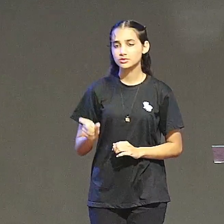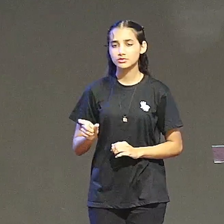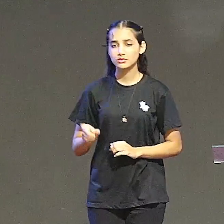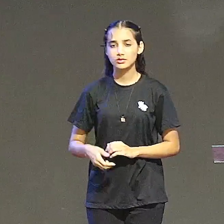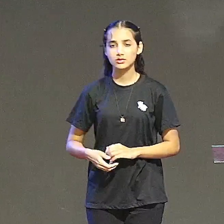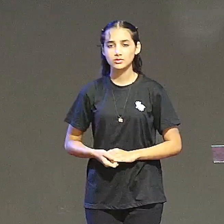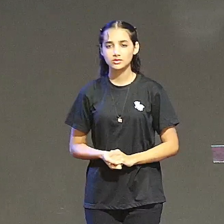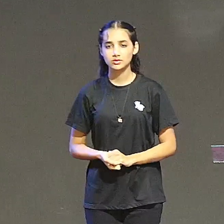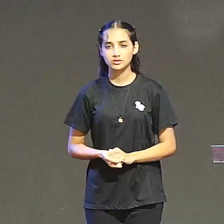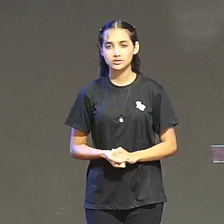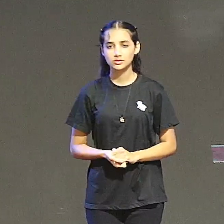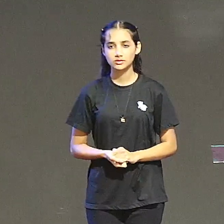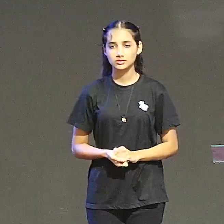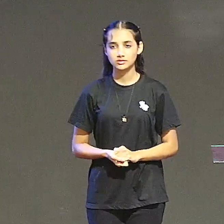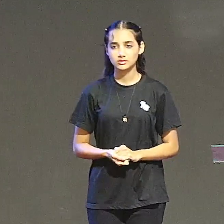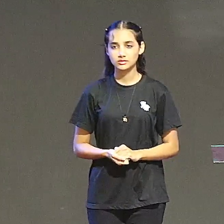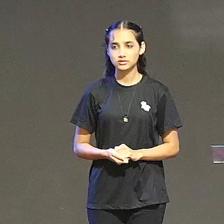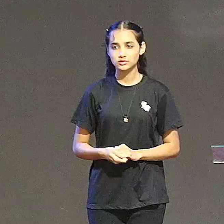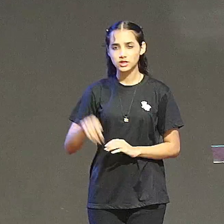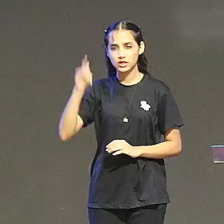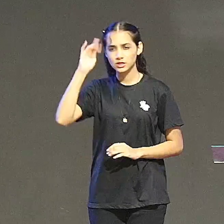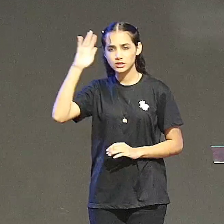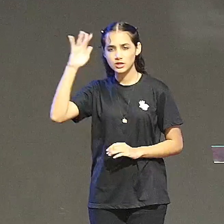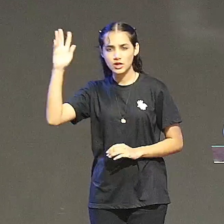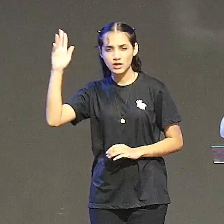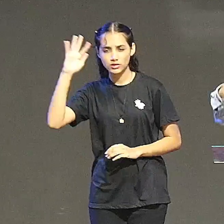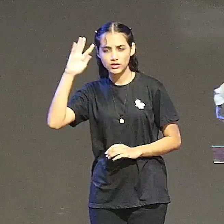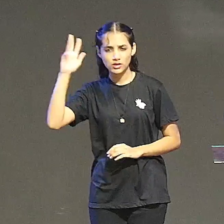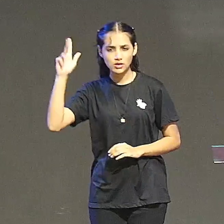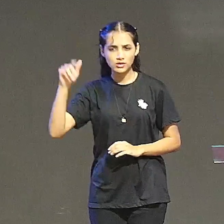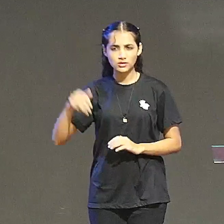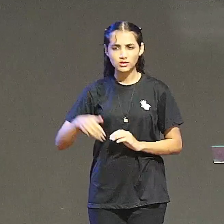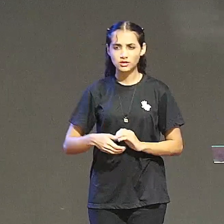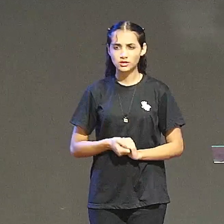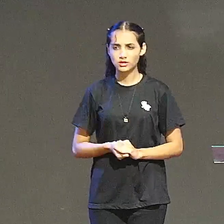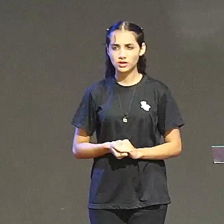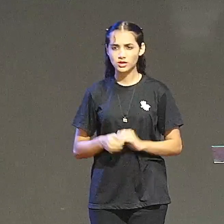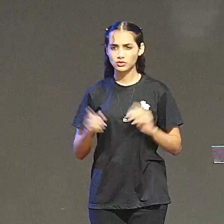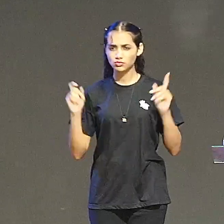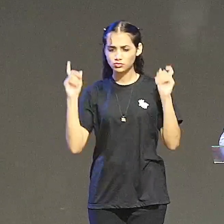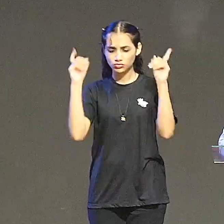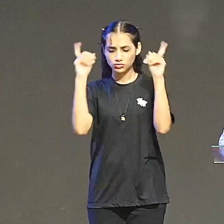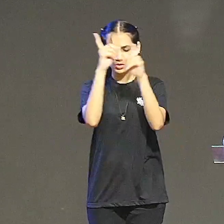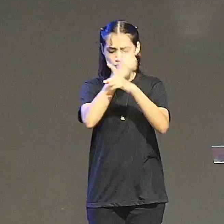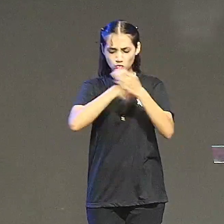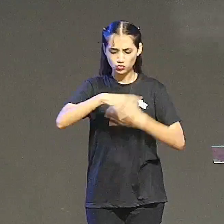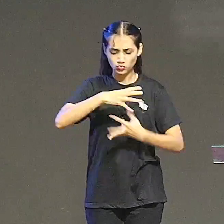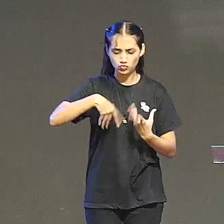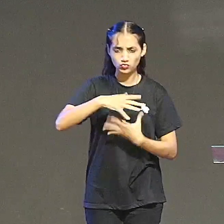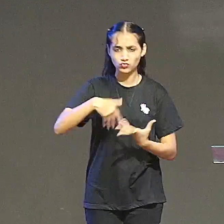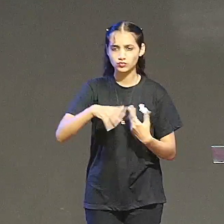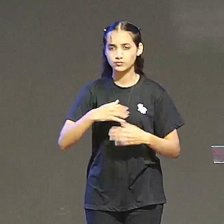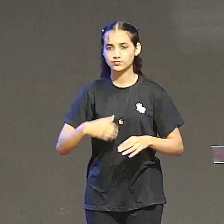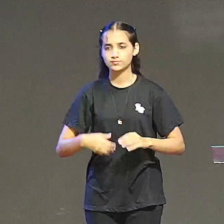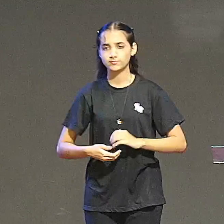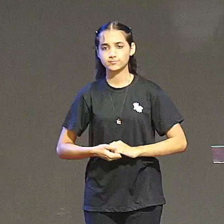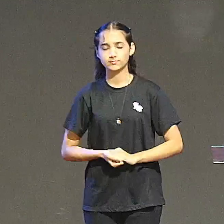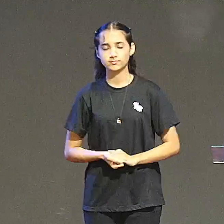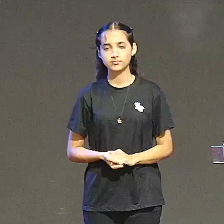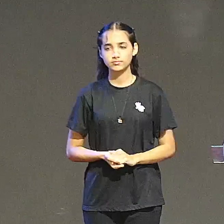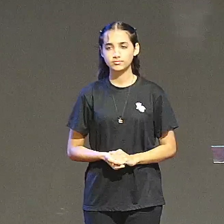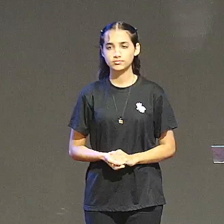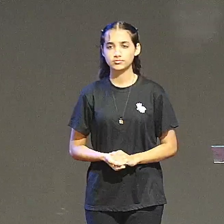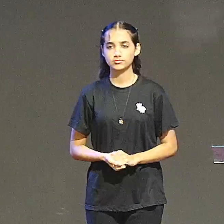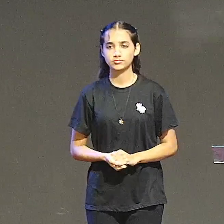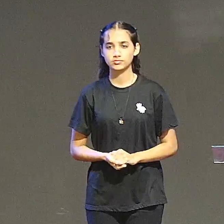com essas ideias da teoria do caos de sistemas complexos como tá tudo interligado Você já viu isso pelo menos na ficção